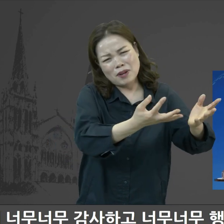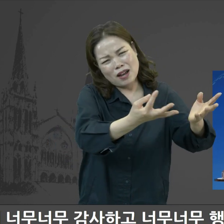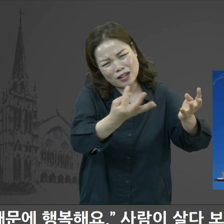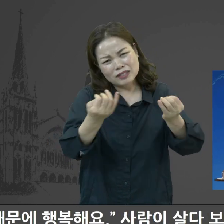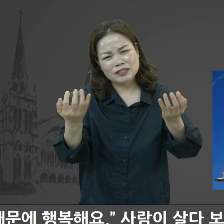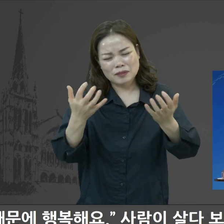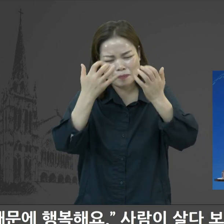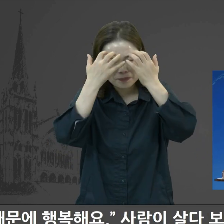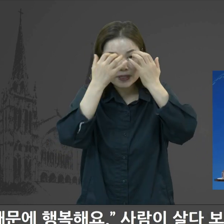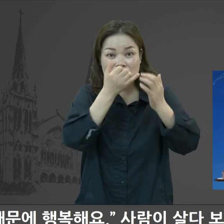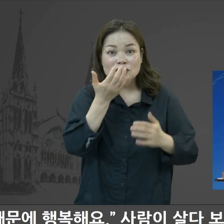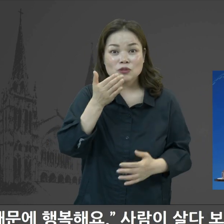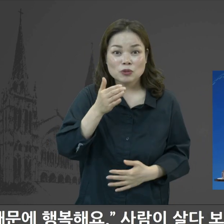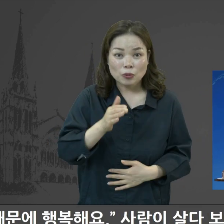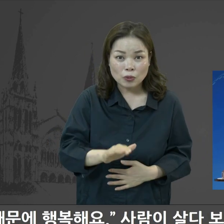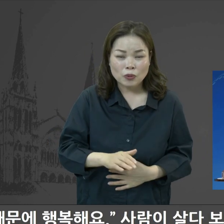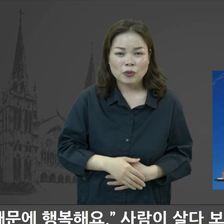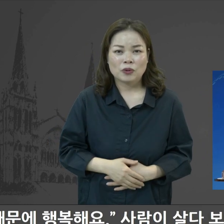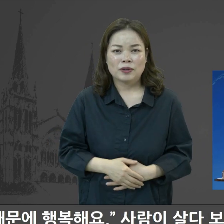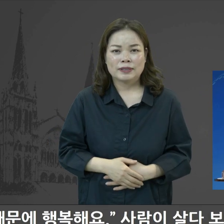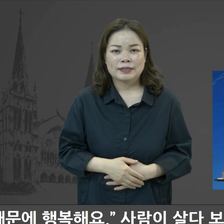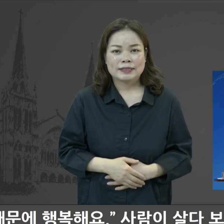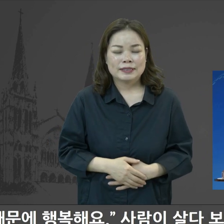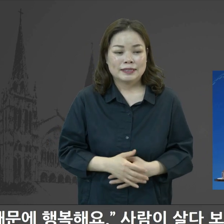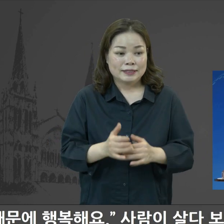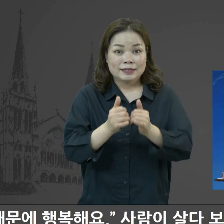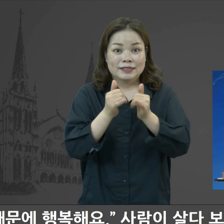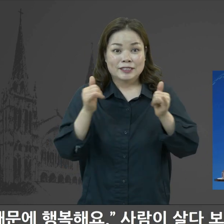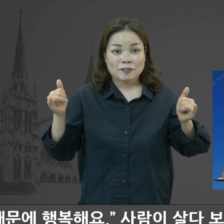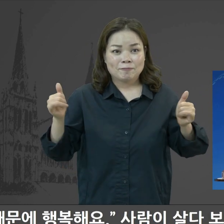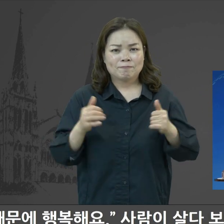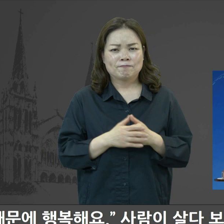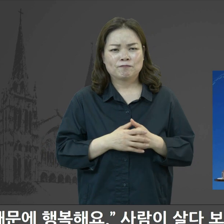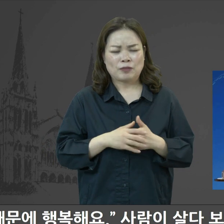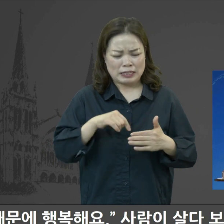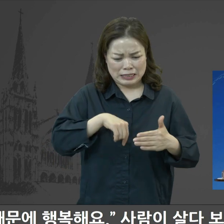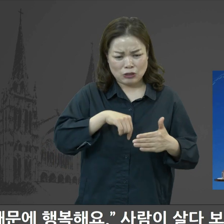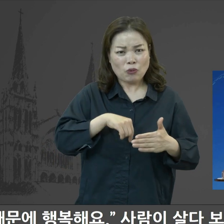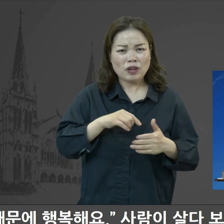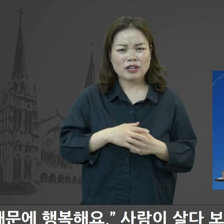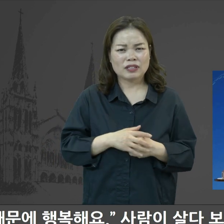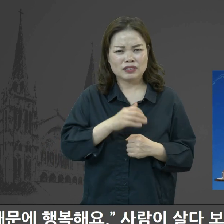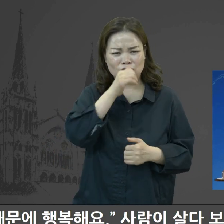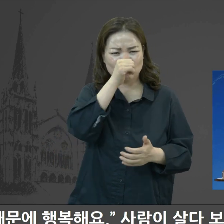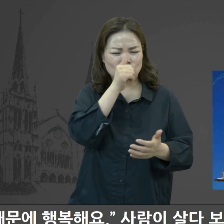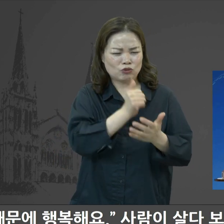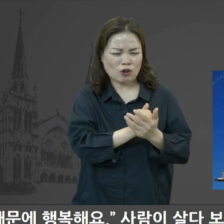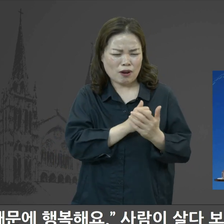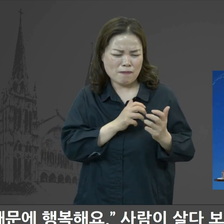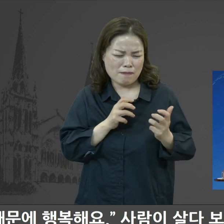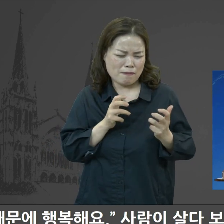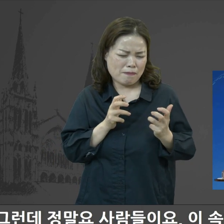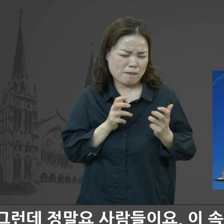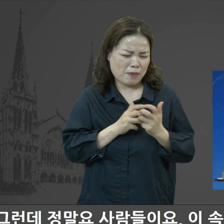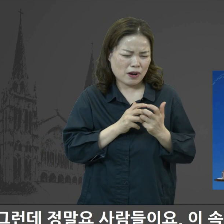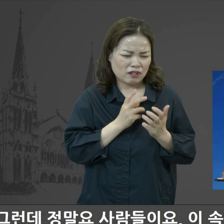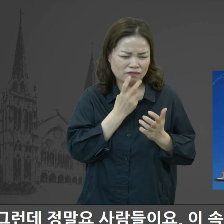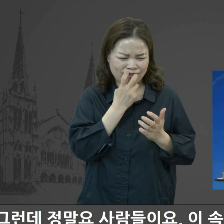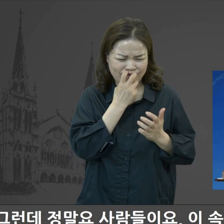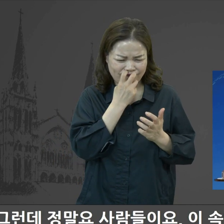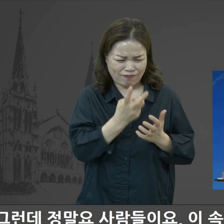있잖아요. 그런데 정말요, 사람들이요, 이 속에 죄가 얼마나 꿈틀거리는지